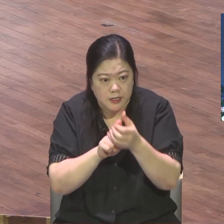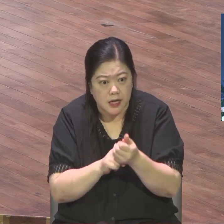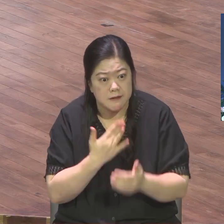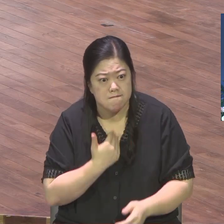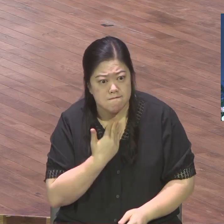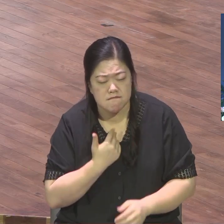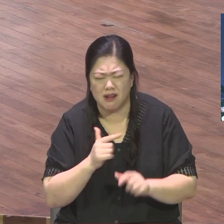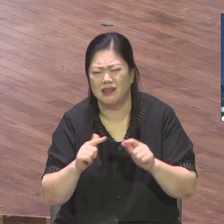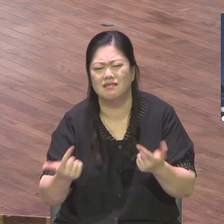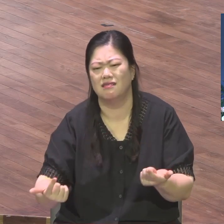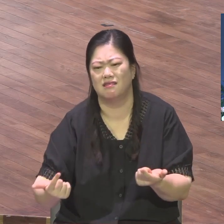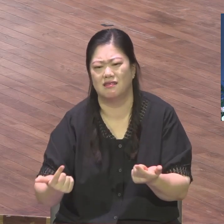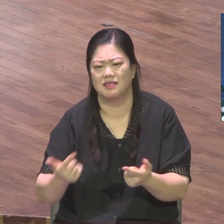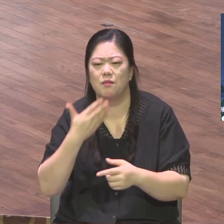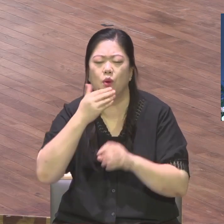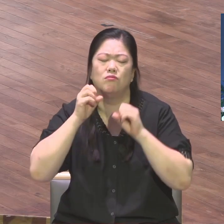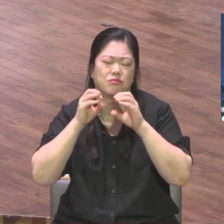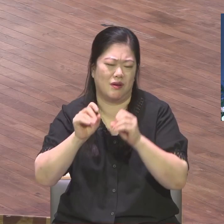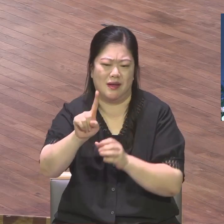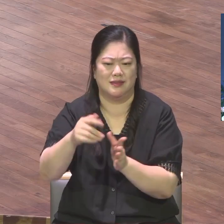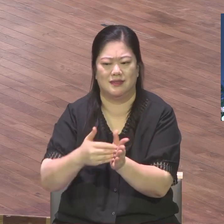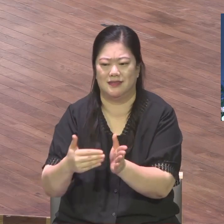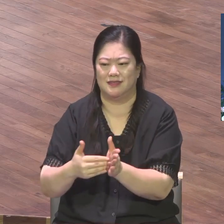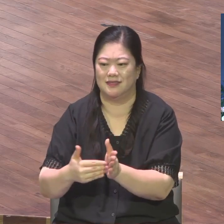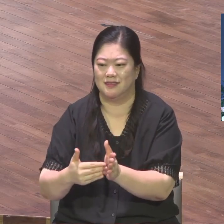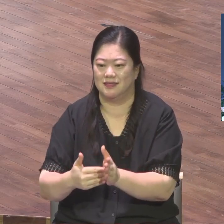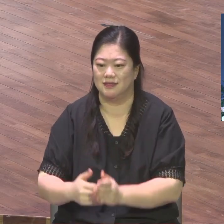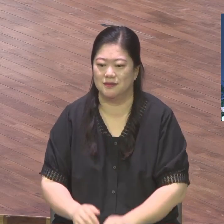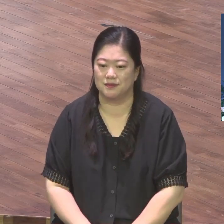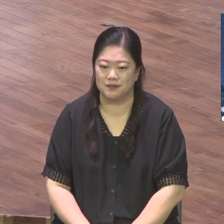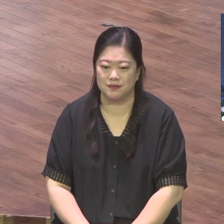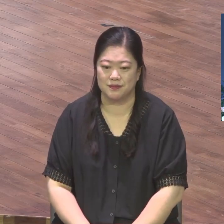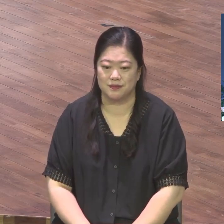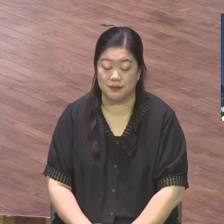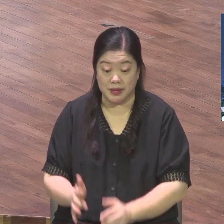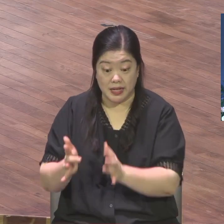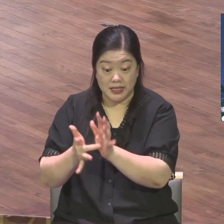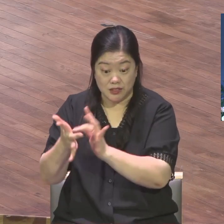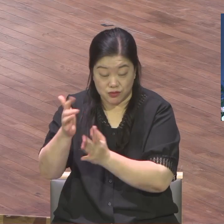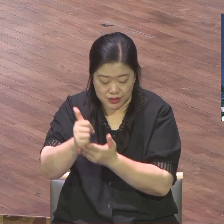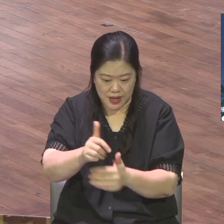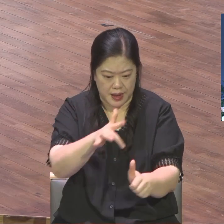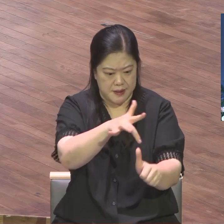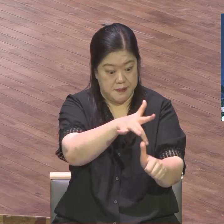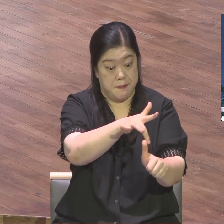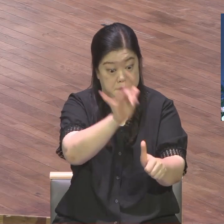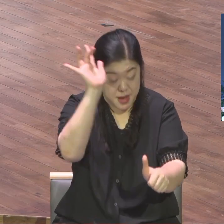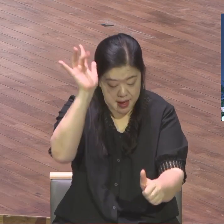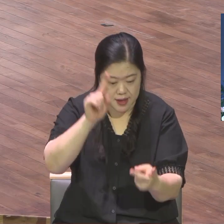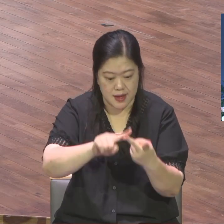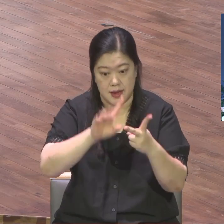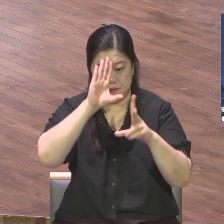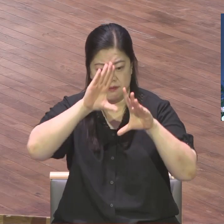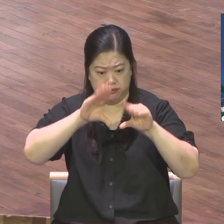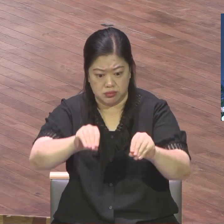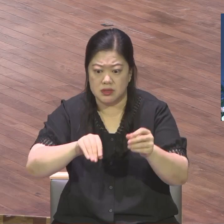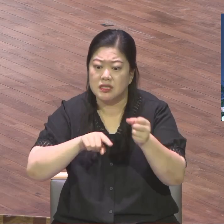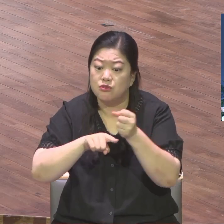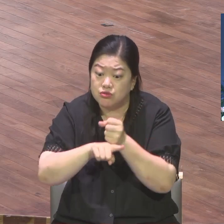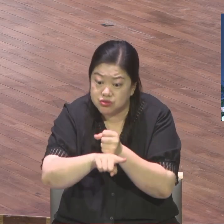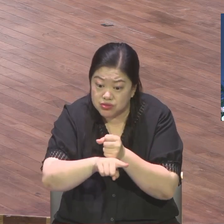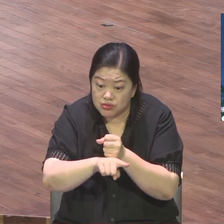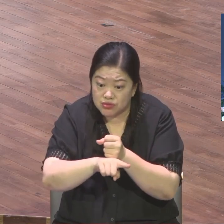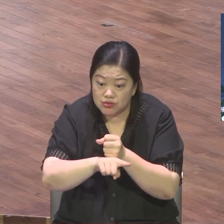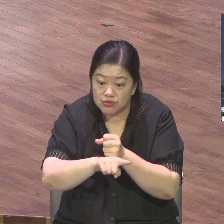예수님께서 수많은 병자들을 치유하시고 귀신을 쫓아내시고 죽은 자 살리기까지 하셨던 모든 게 뭐예요? 천국